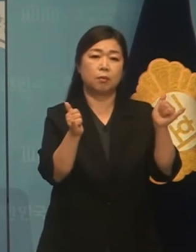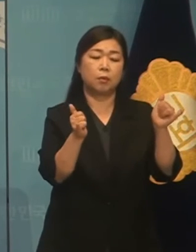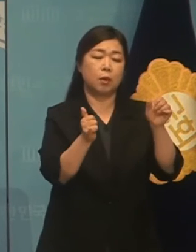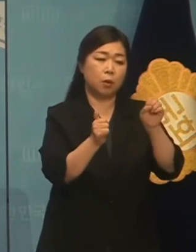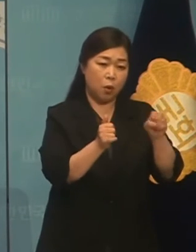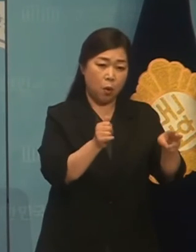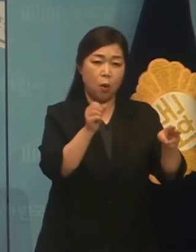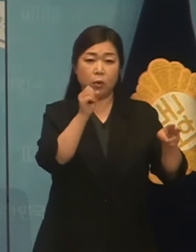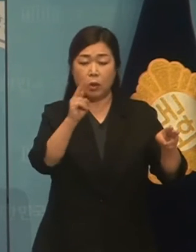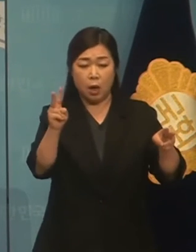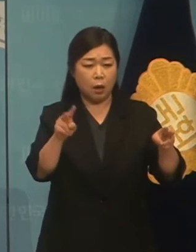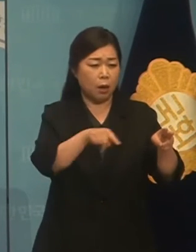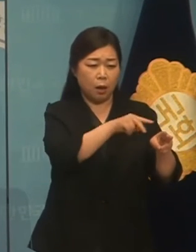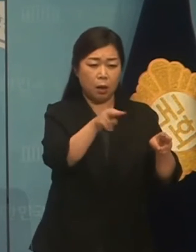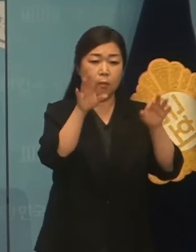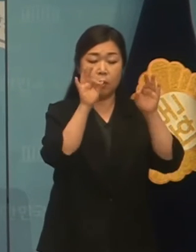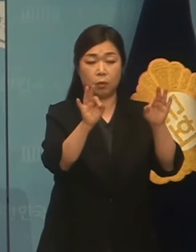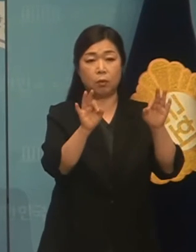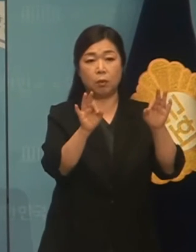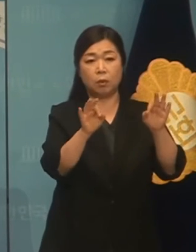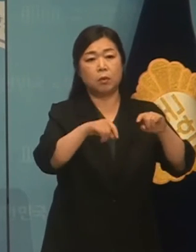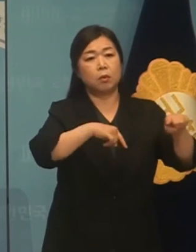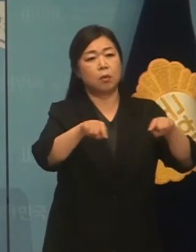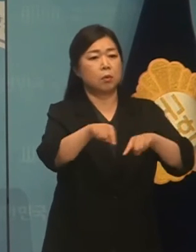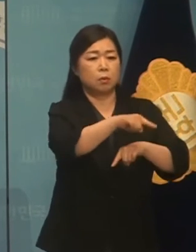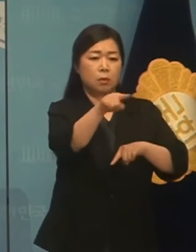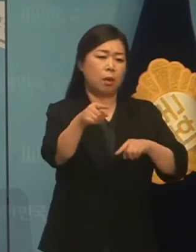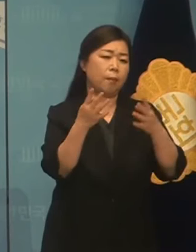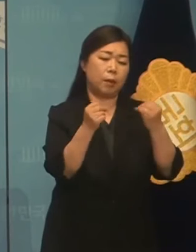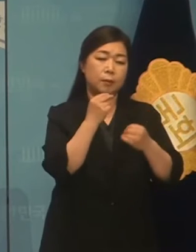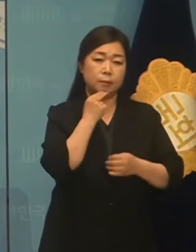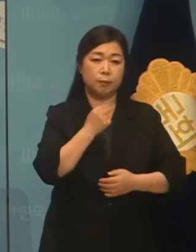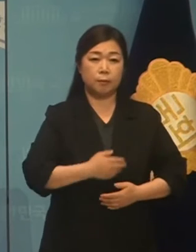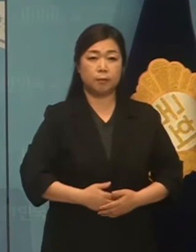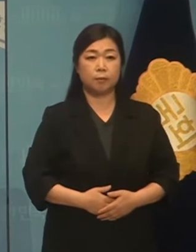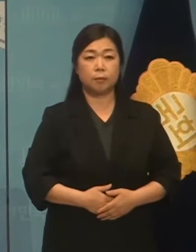여야를 통틀어서 우리 정치권에 많지 않습니다.